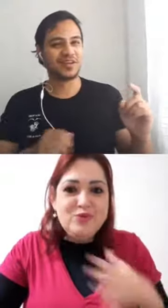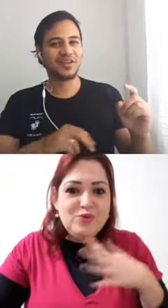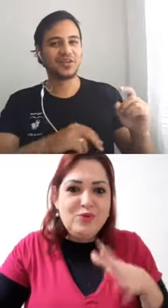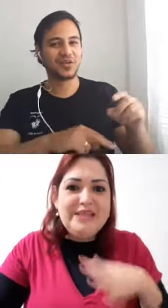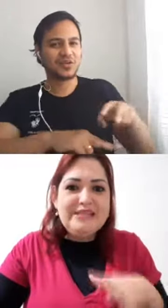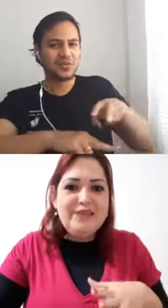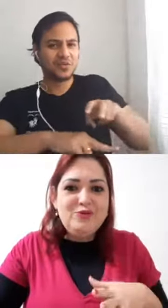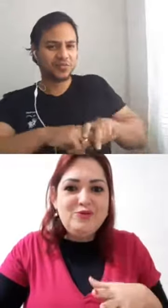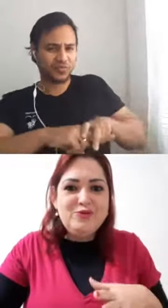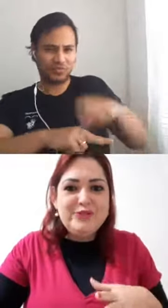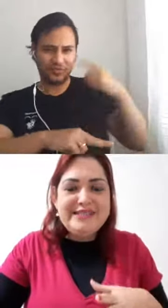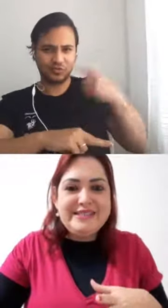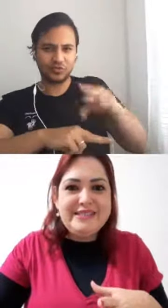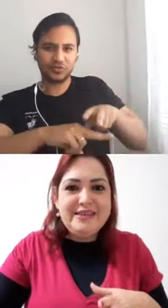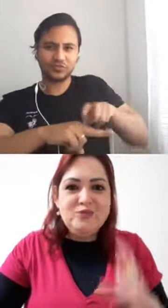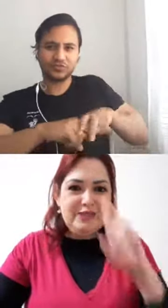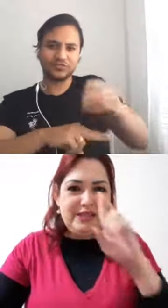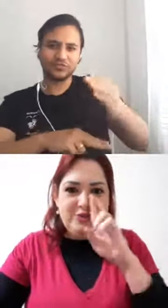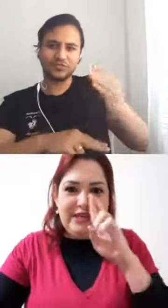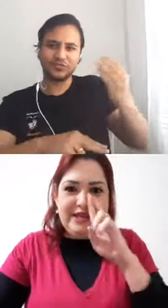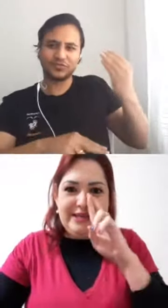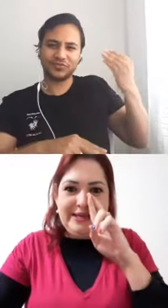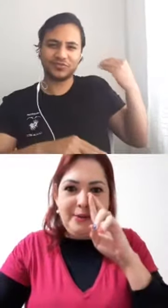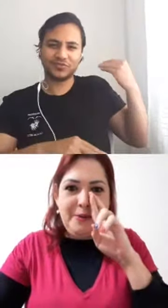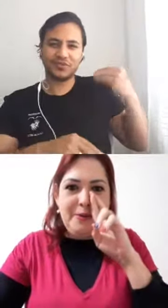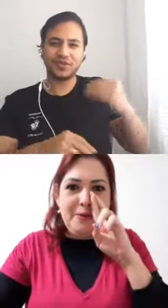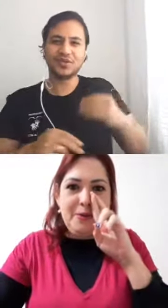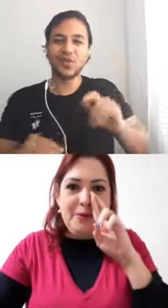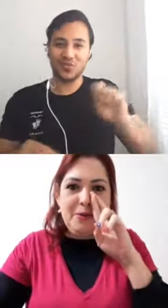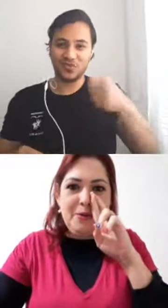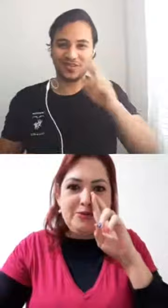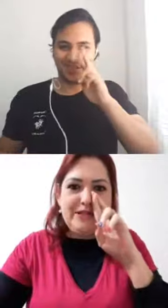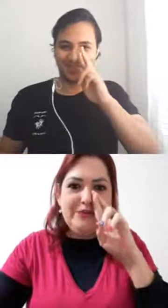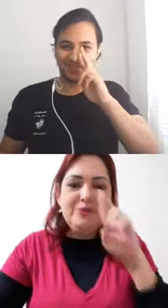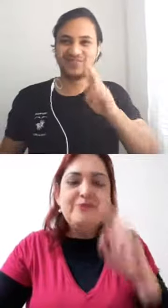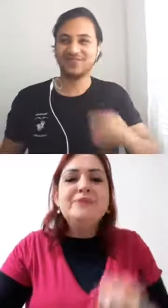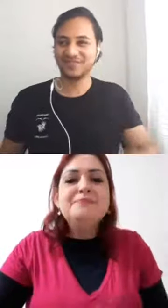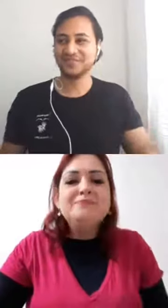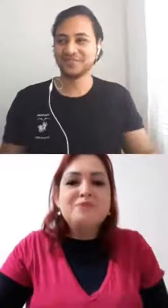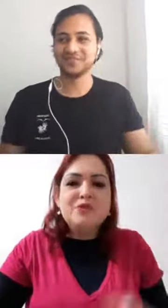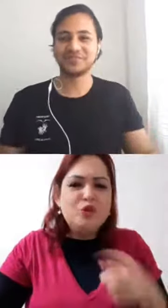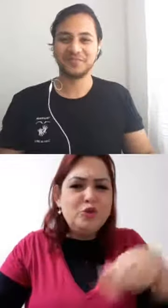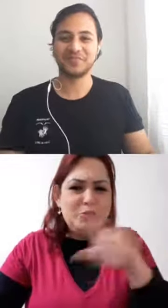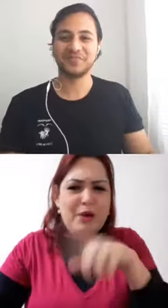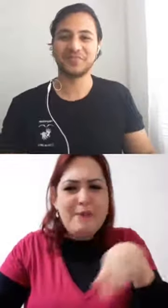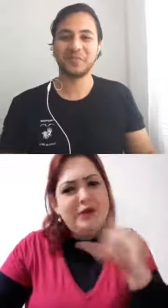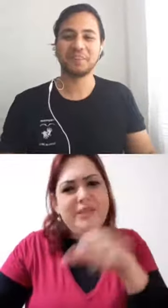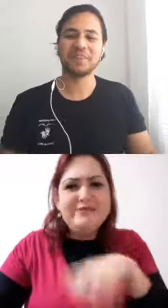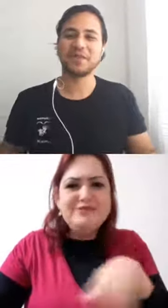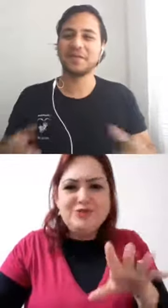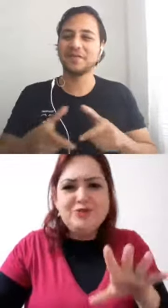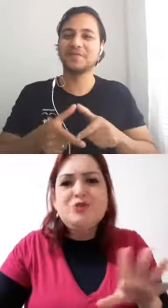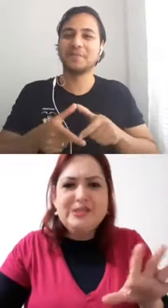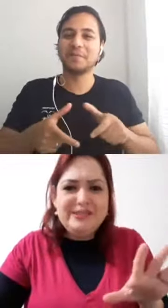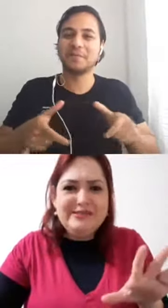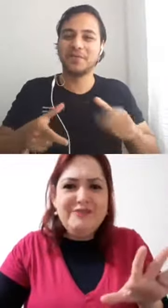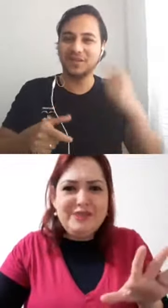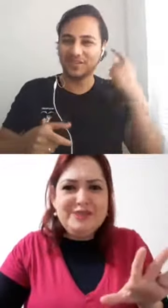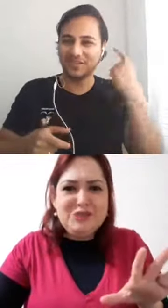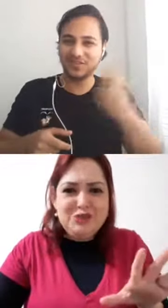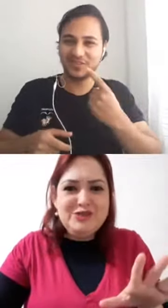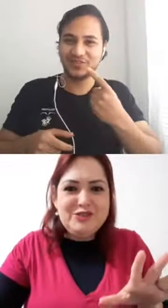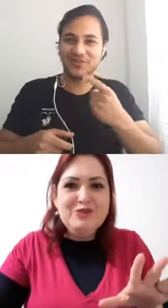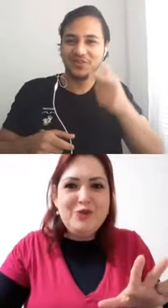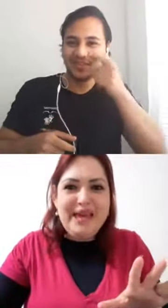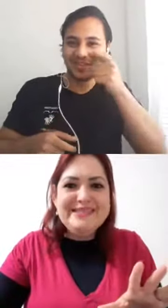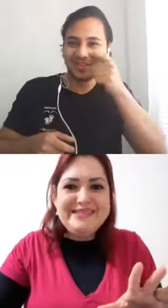sentado quase lá no fundo, assim, o sinal dele é aqui, Rodrigo. A maioria dos surdos que devem estar